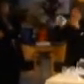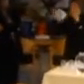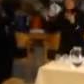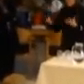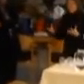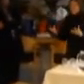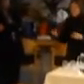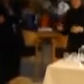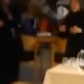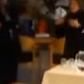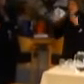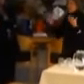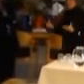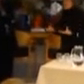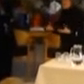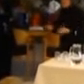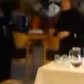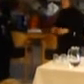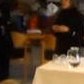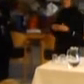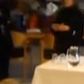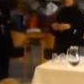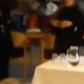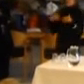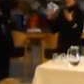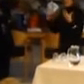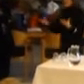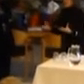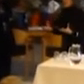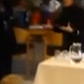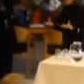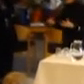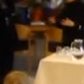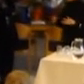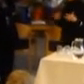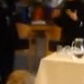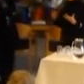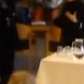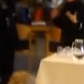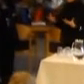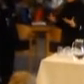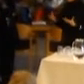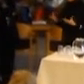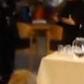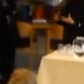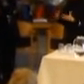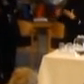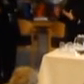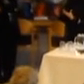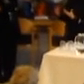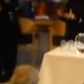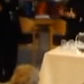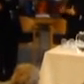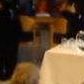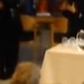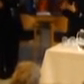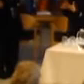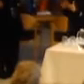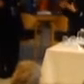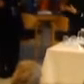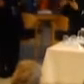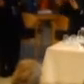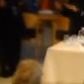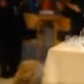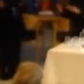estos catálogos digitales con más datos, luego las revistas electrónicas, y así hoy estamos frente